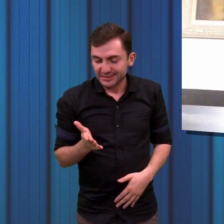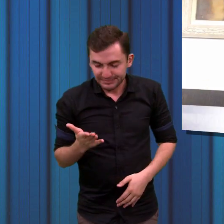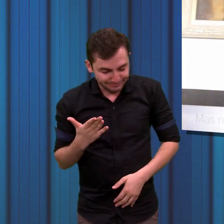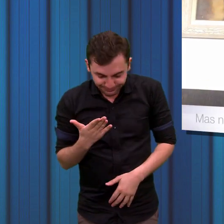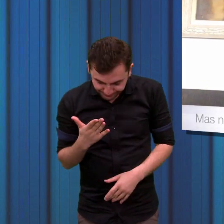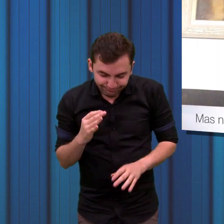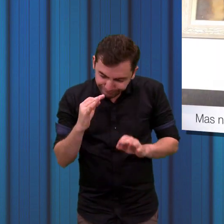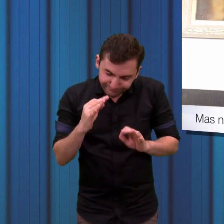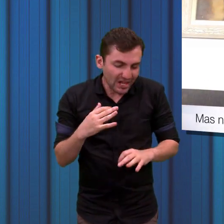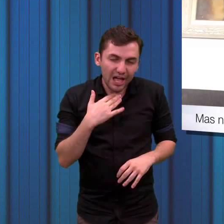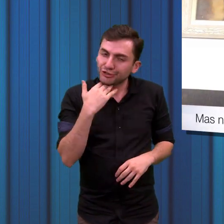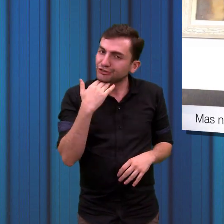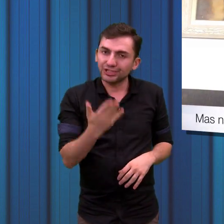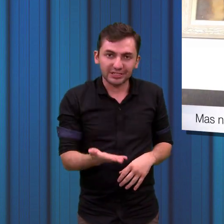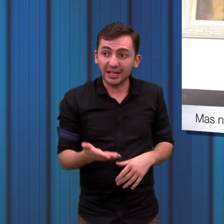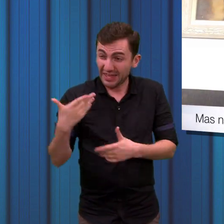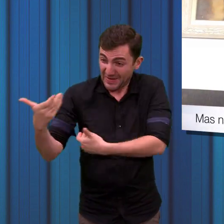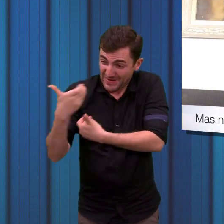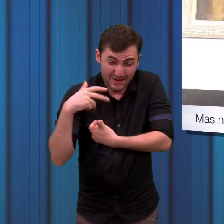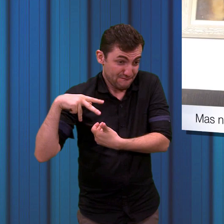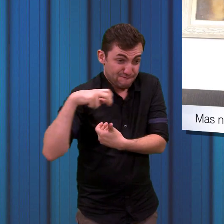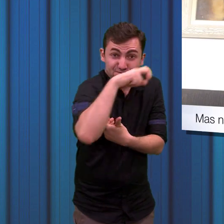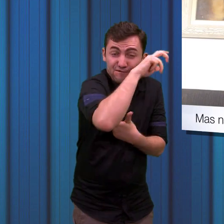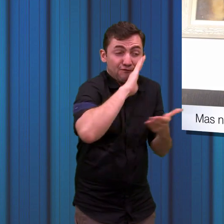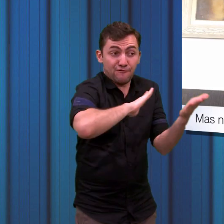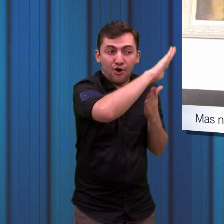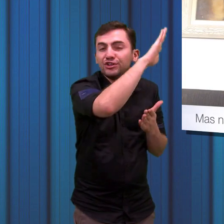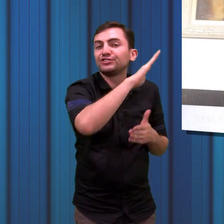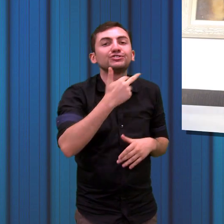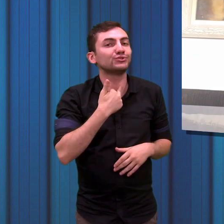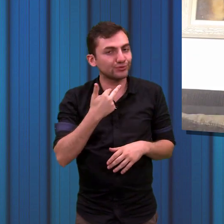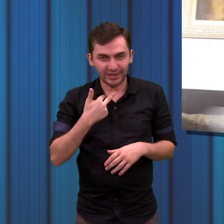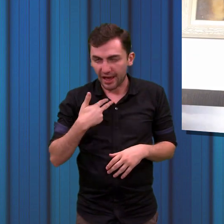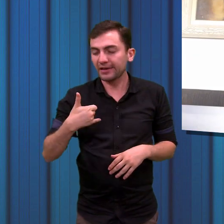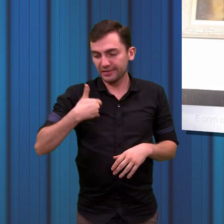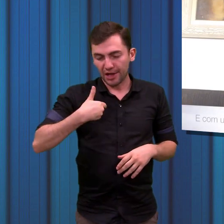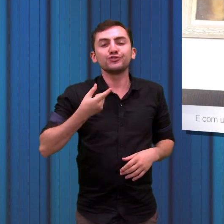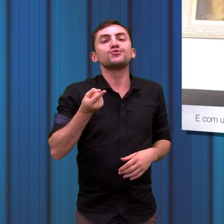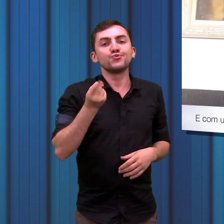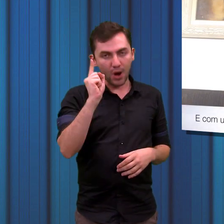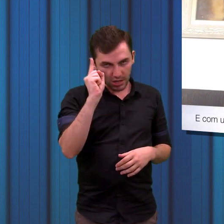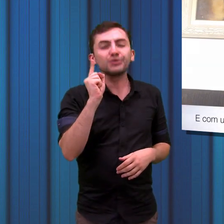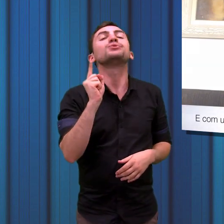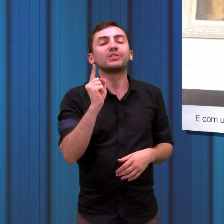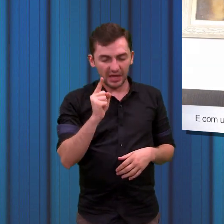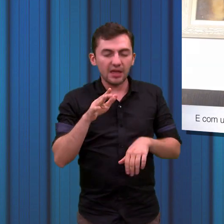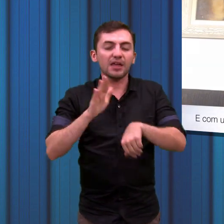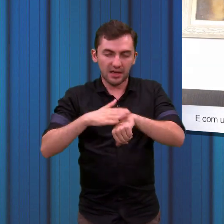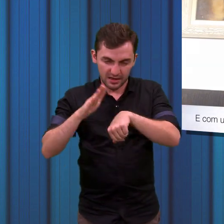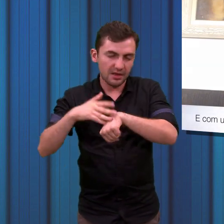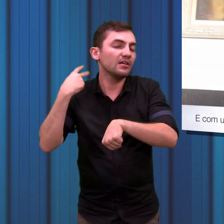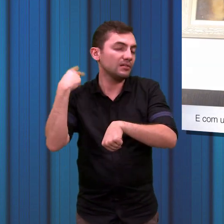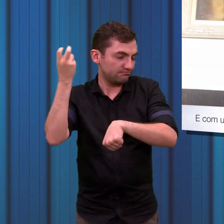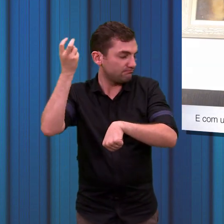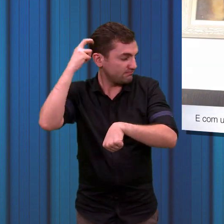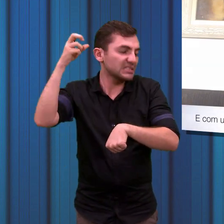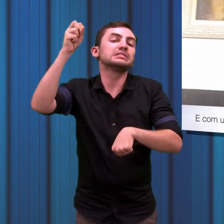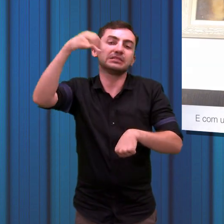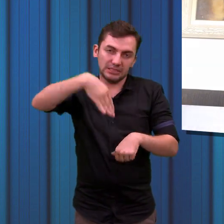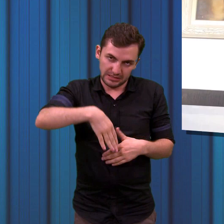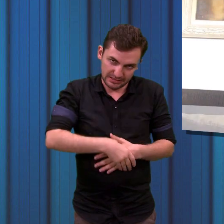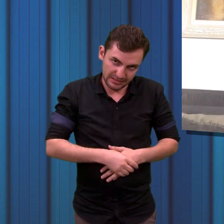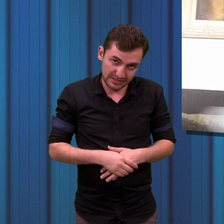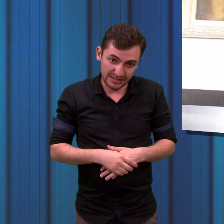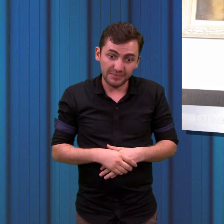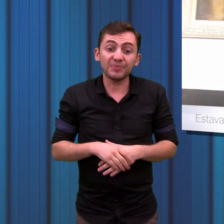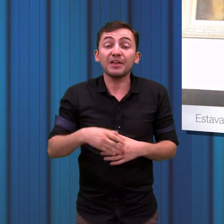disponível. Mas não teve jeito. Eu não consegui fugir da cirurgia. E com 1 ano de idade, o Guilherme fez a cirurgia do